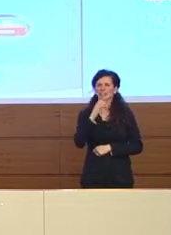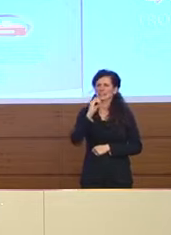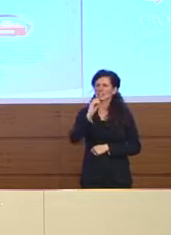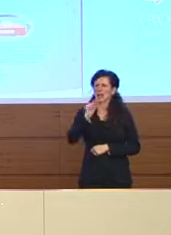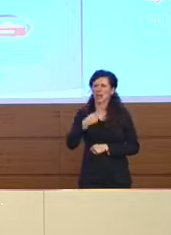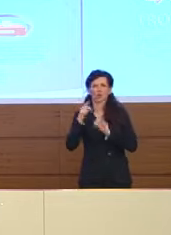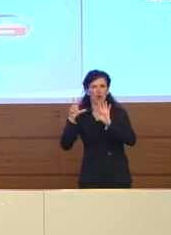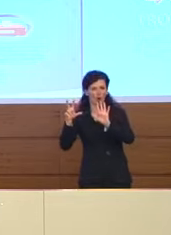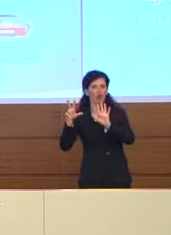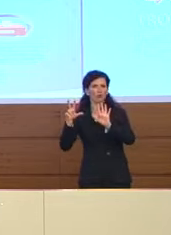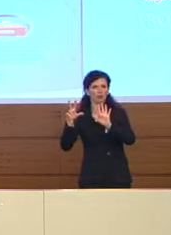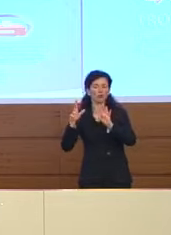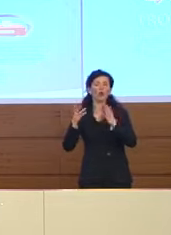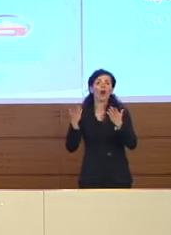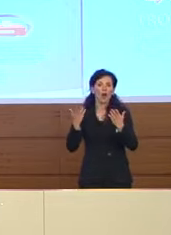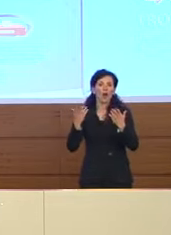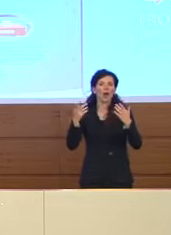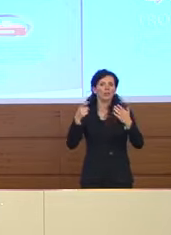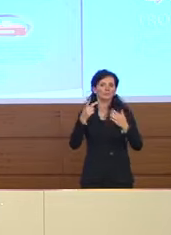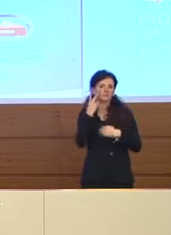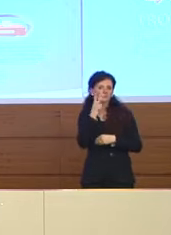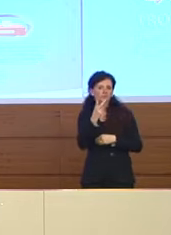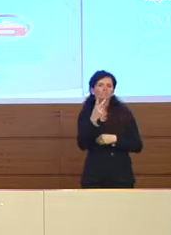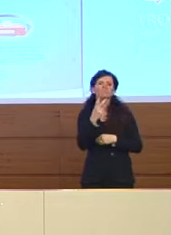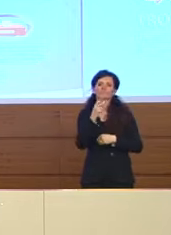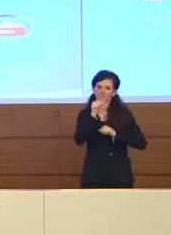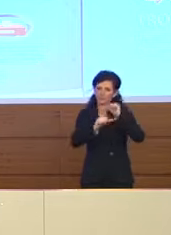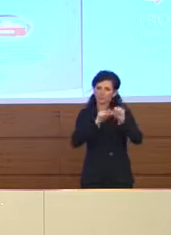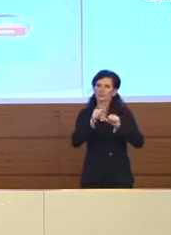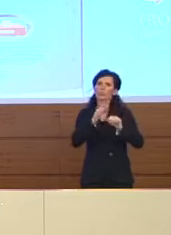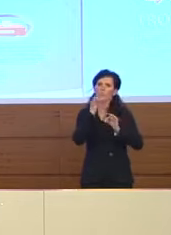che conferma questa riduzione